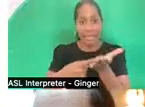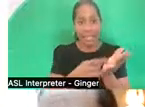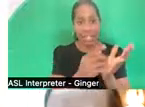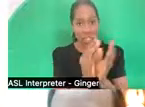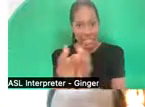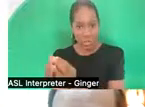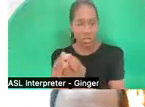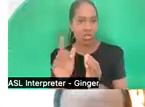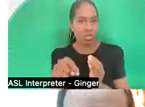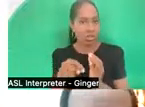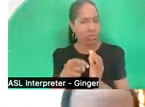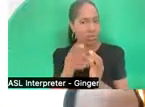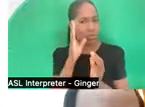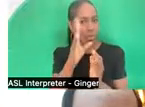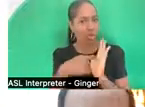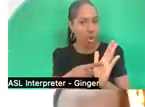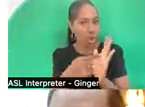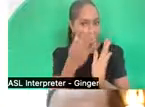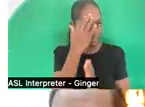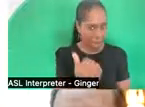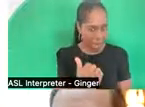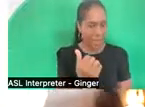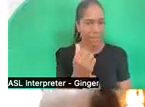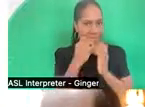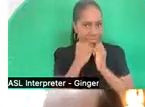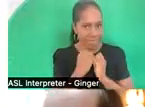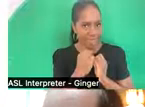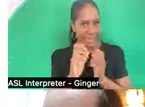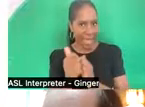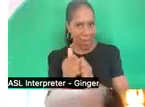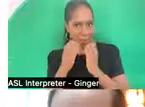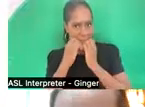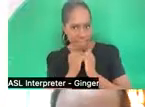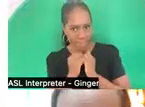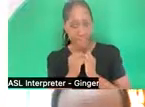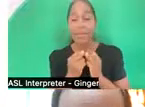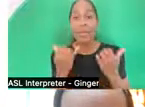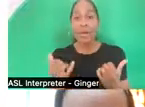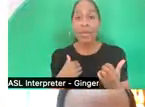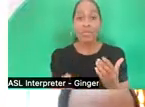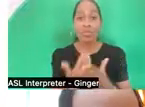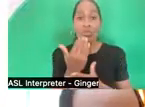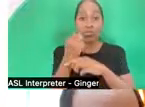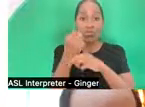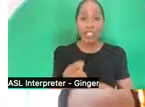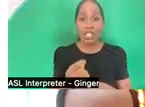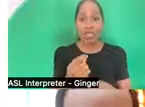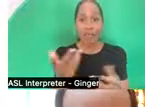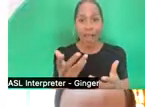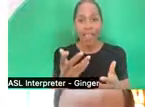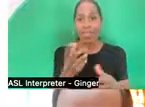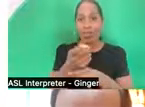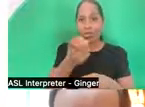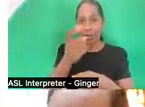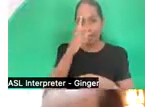porque Y cómo y con eso Entonces vamos a continuar con la nueva tradición la broma